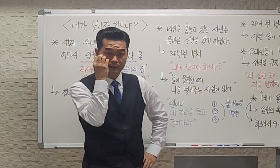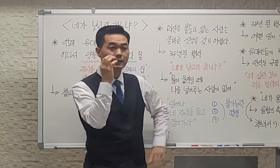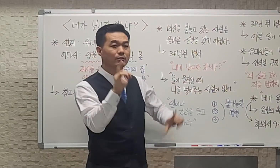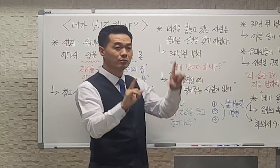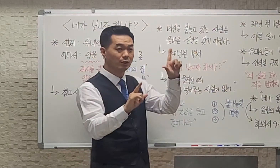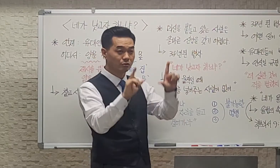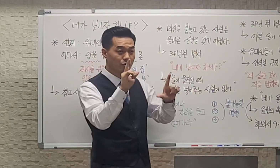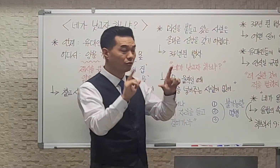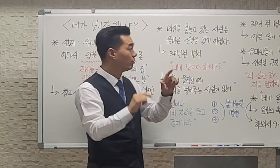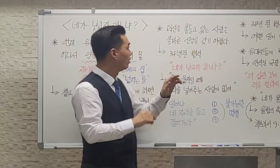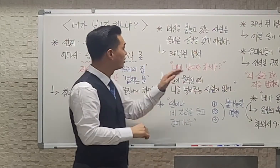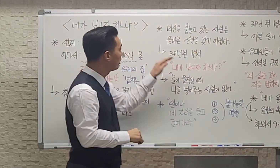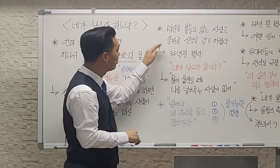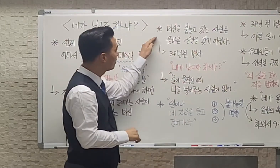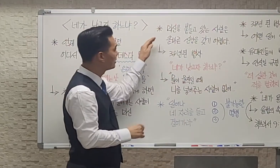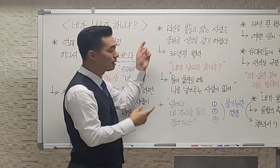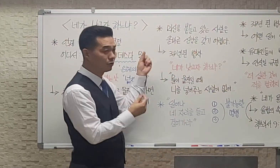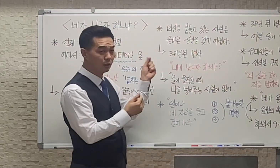신기한 현상이죠. 그게 이거랑 비슷한 건데요.